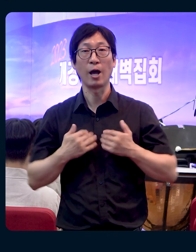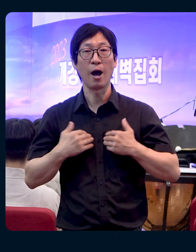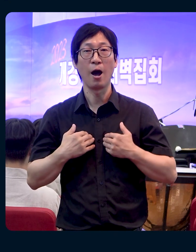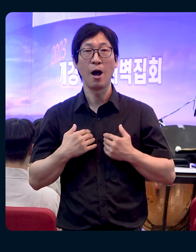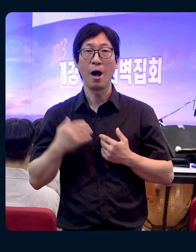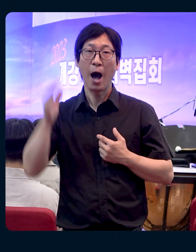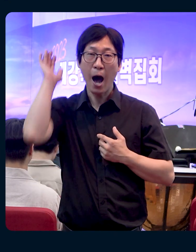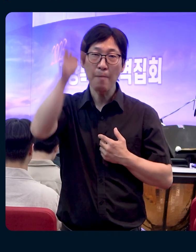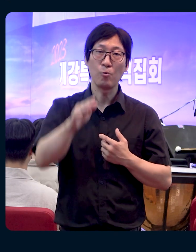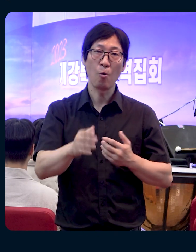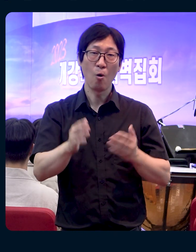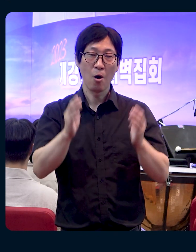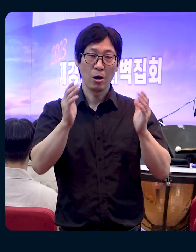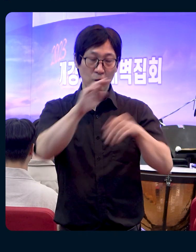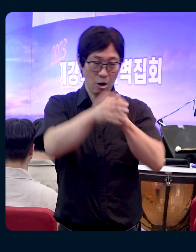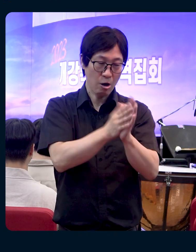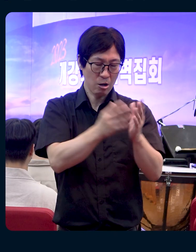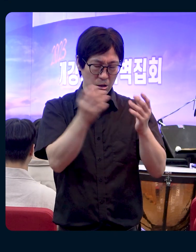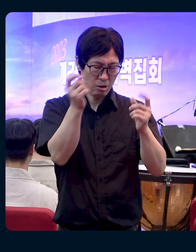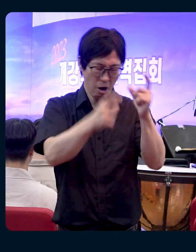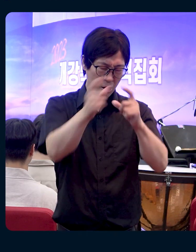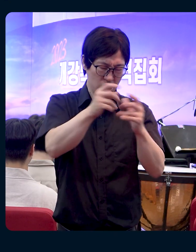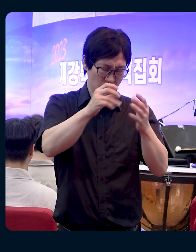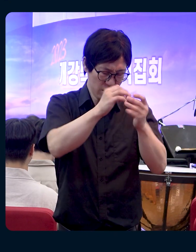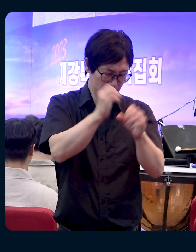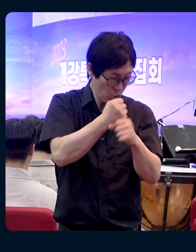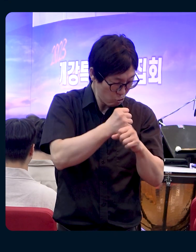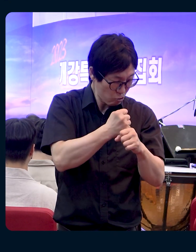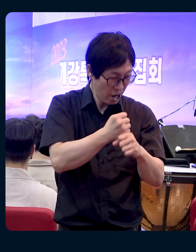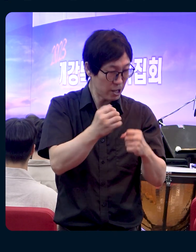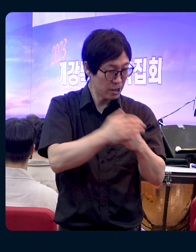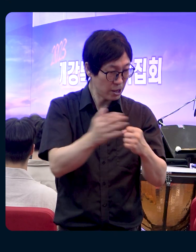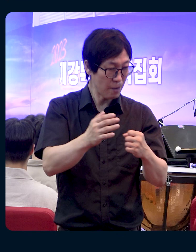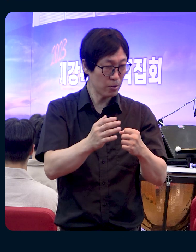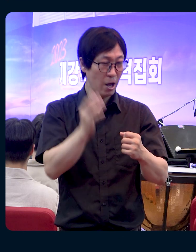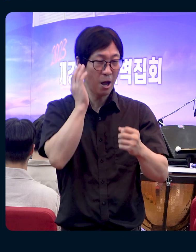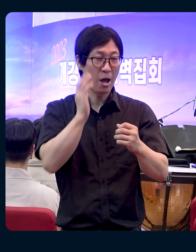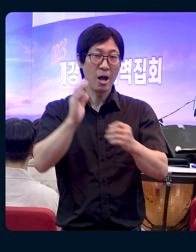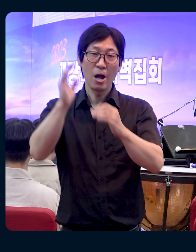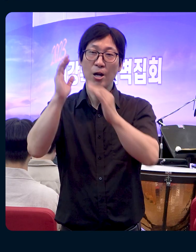해서 알 수 있는 게 아니에요. 그냥 한마디로 말하면 가보면 안다.